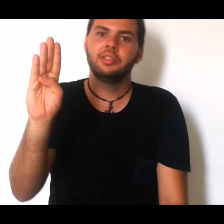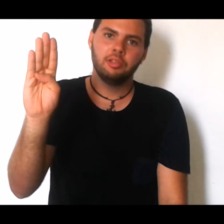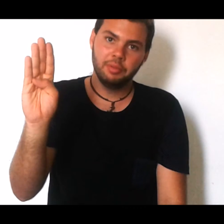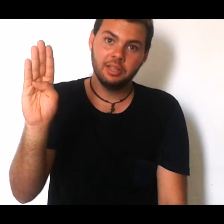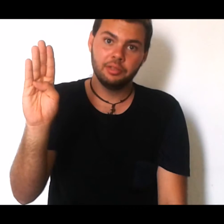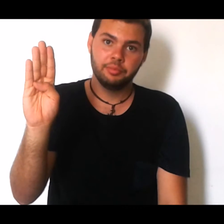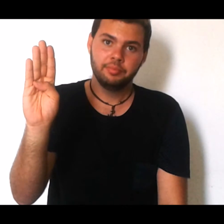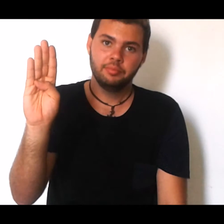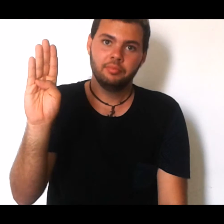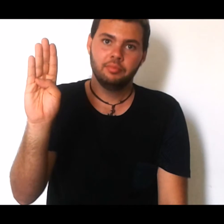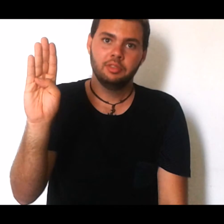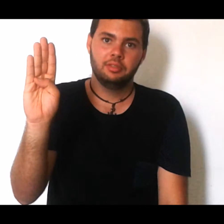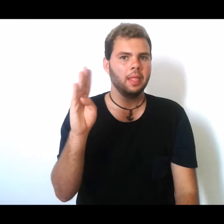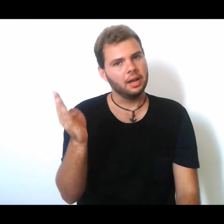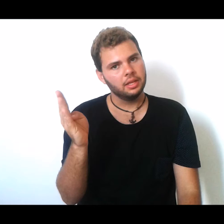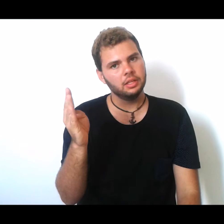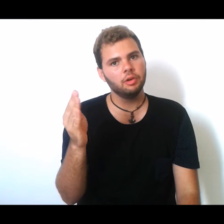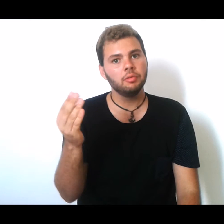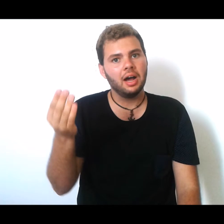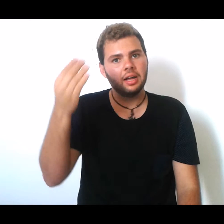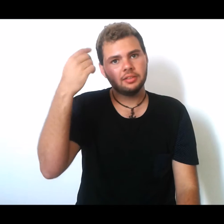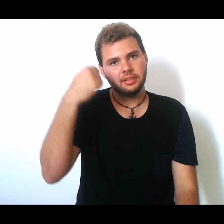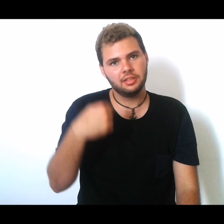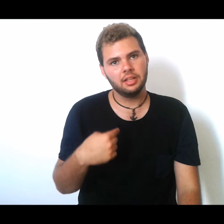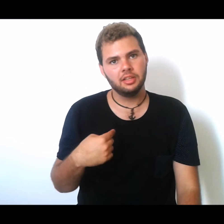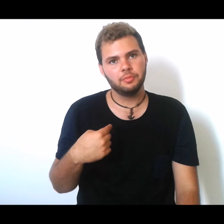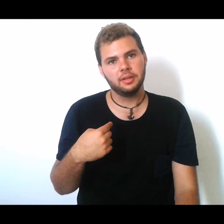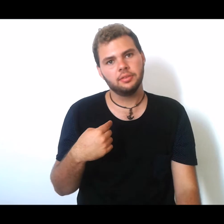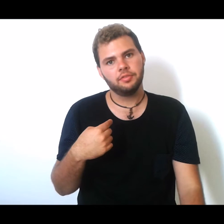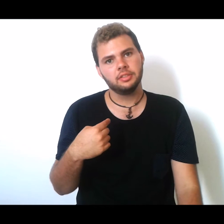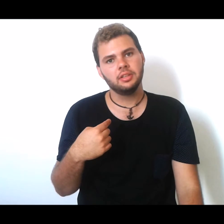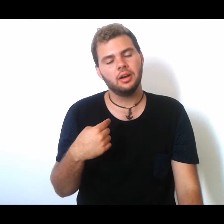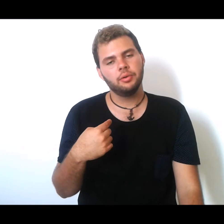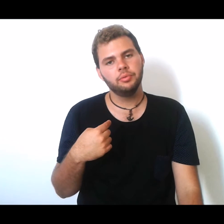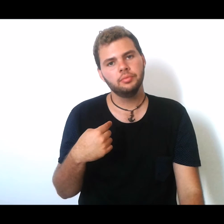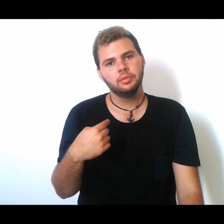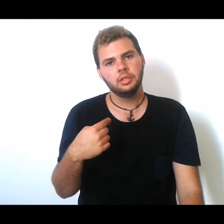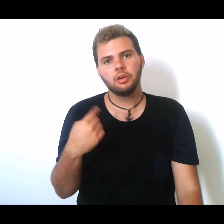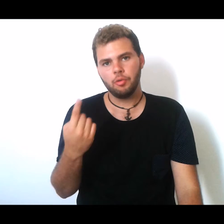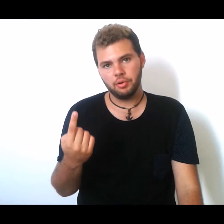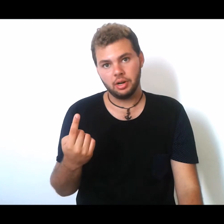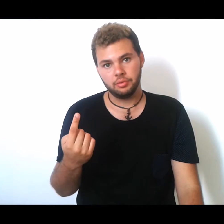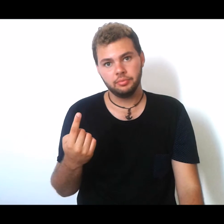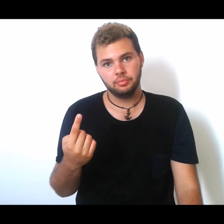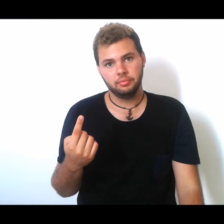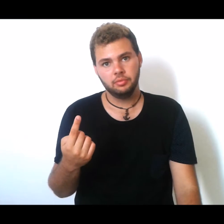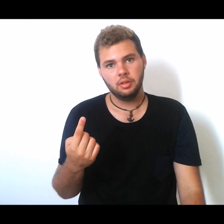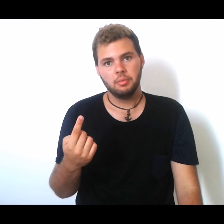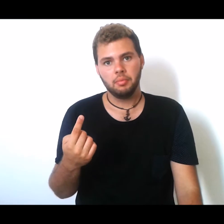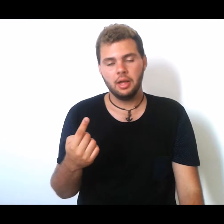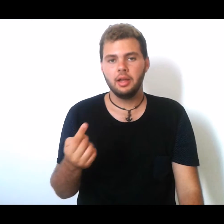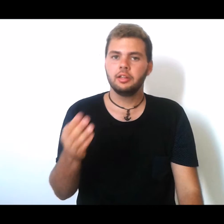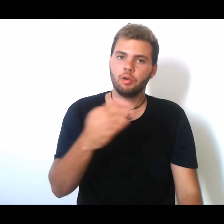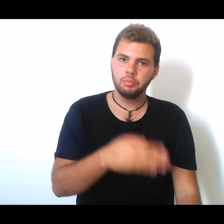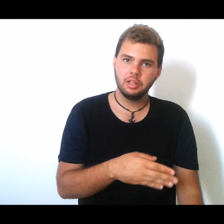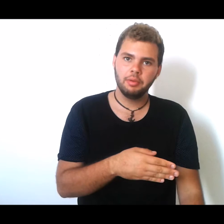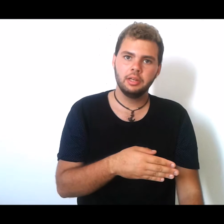de banheiro. Aqui não há necessidade da expressão facial e corporal, como também não